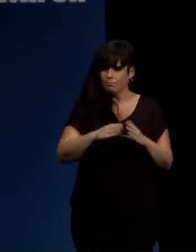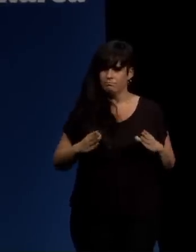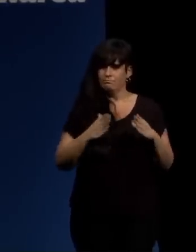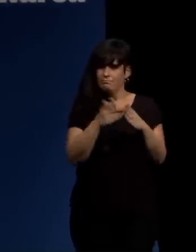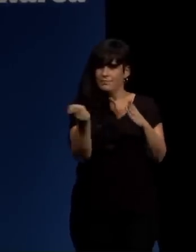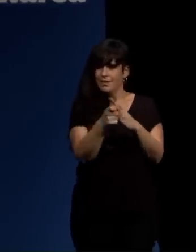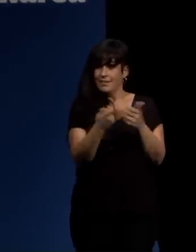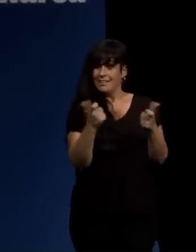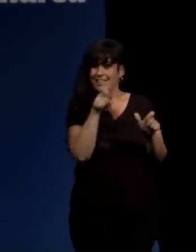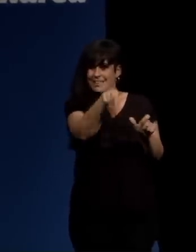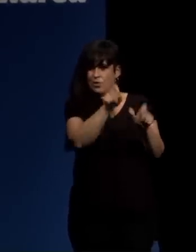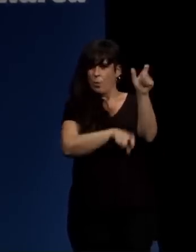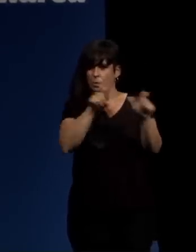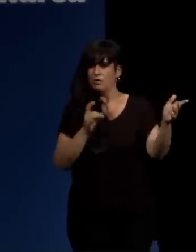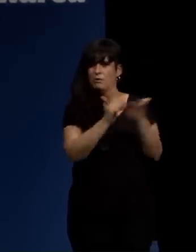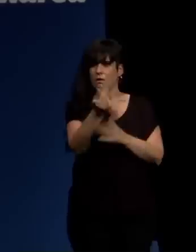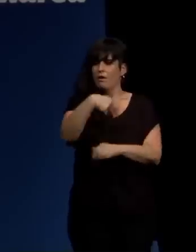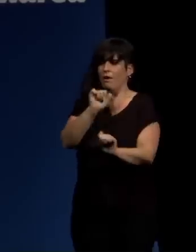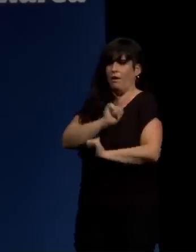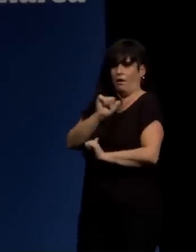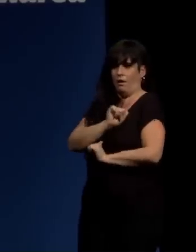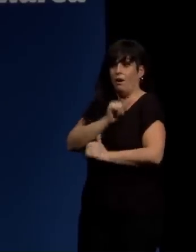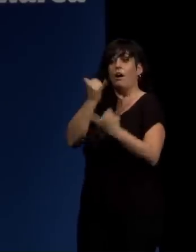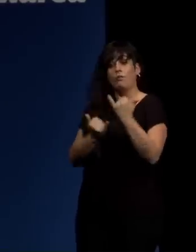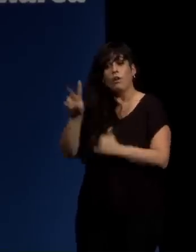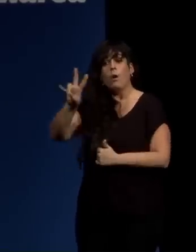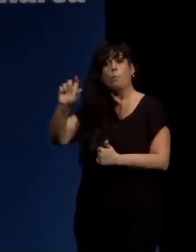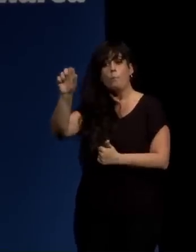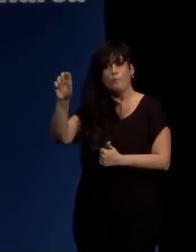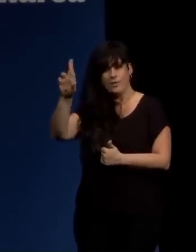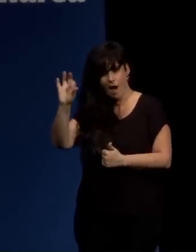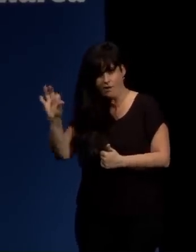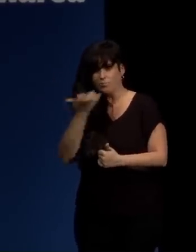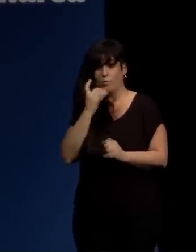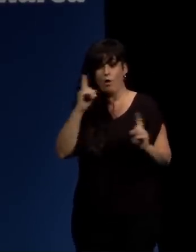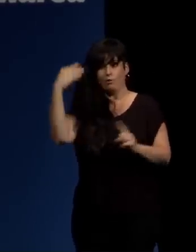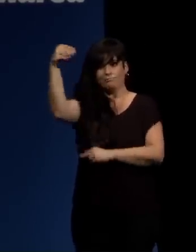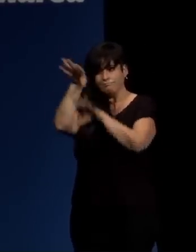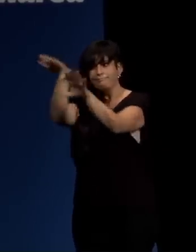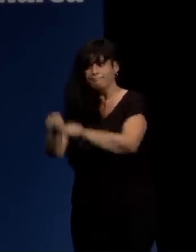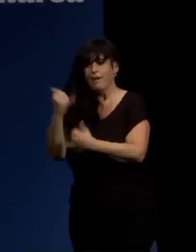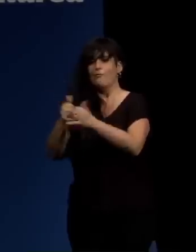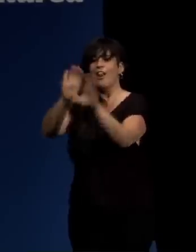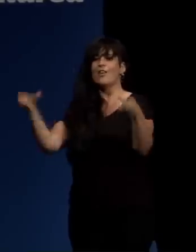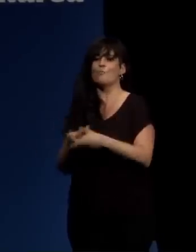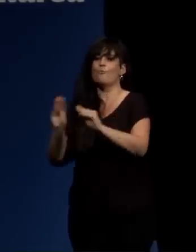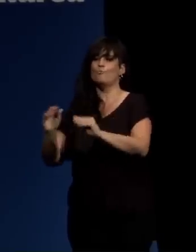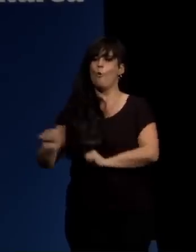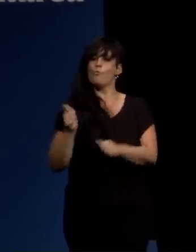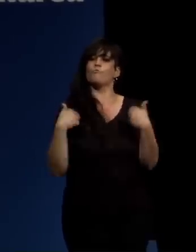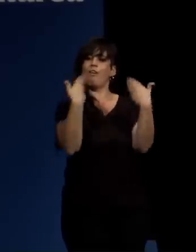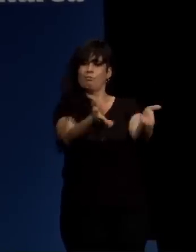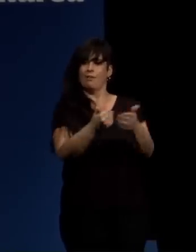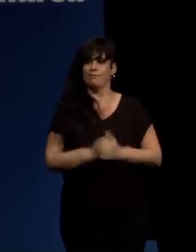que aínda están esperando por unha oportunidade e que Luís Villares, cando chega á Xunta de Galicia, o seu equipo e todos e todas imos a dar.